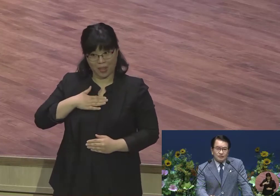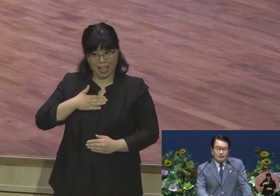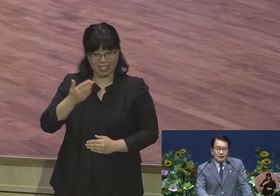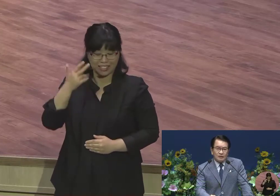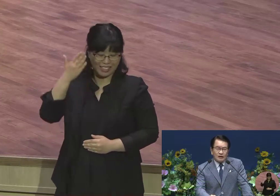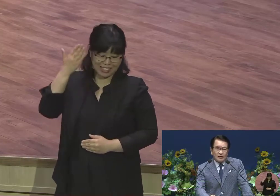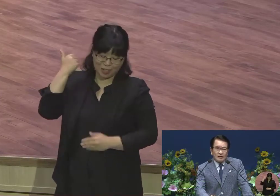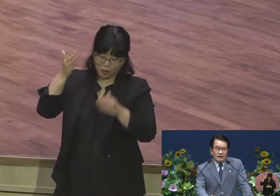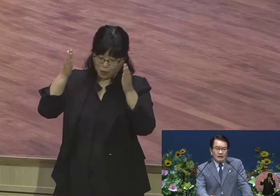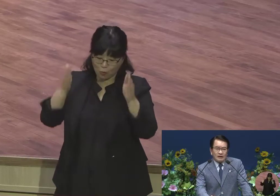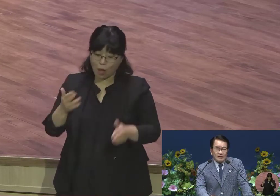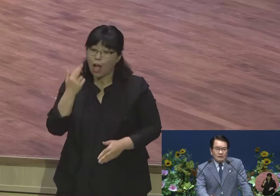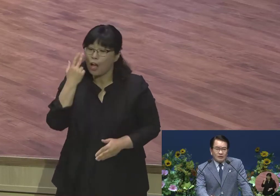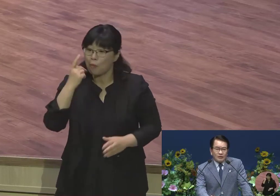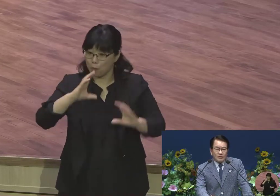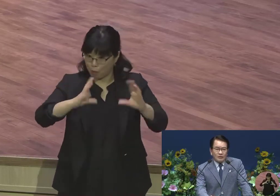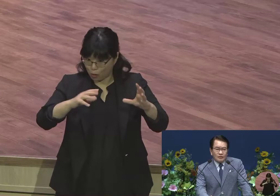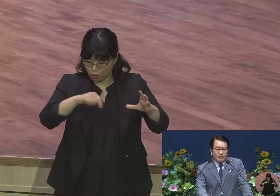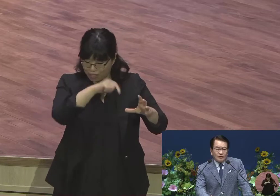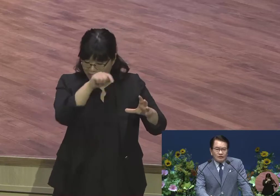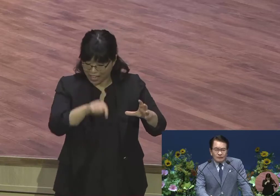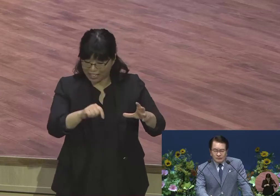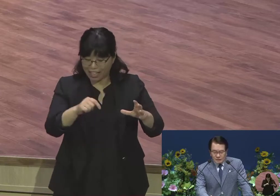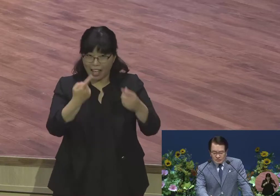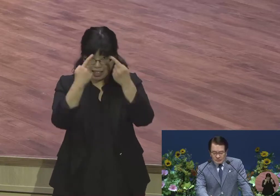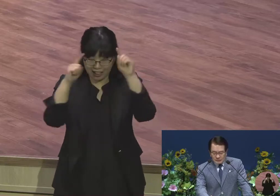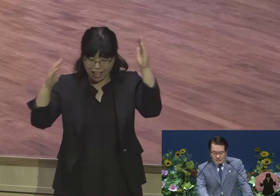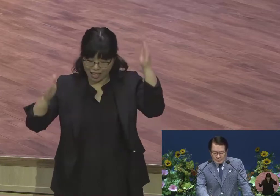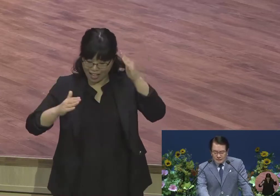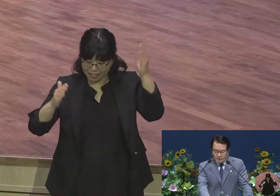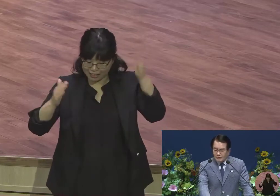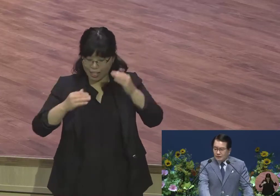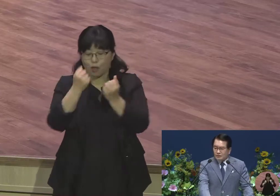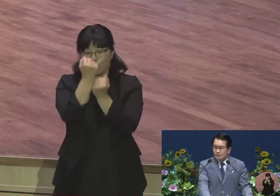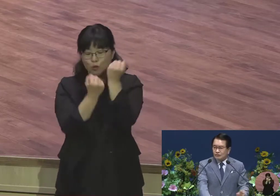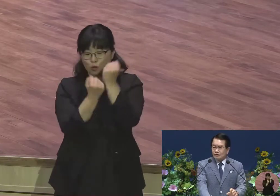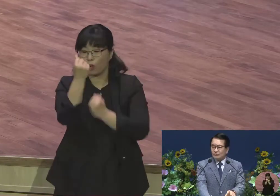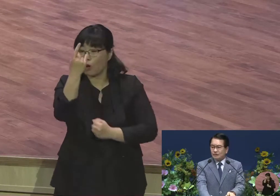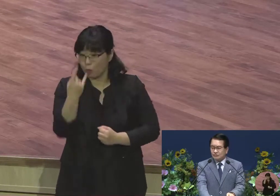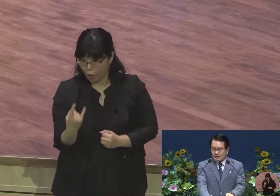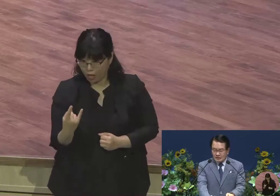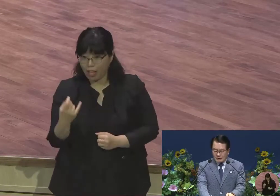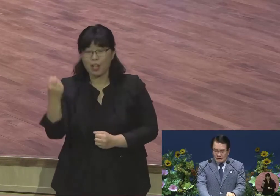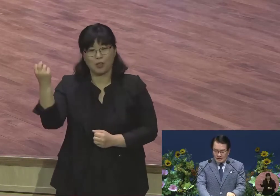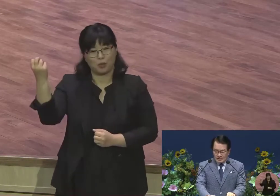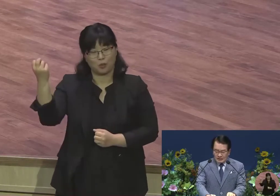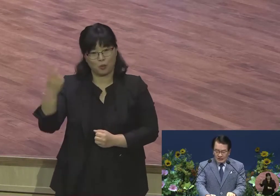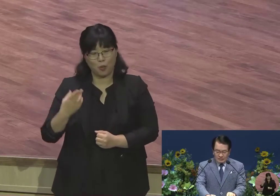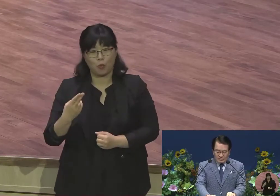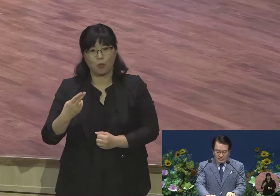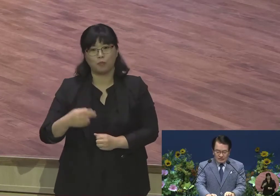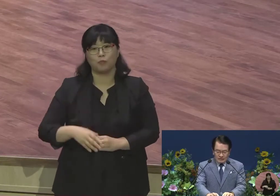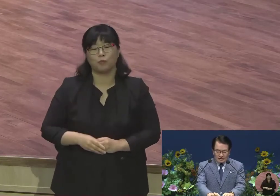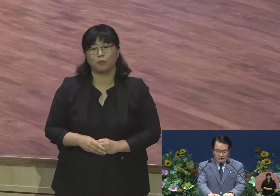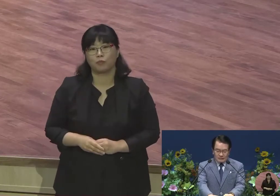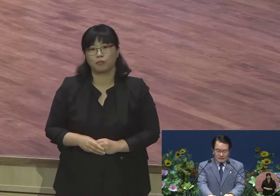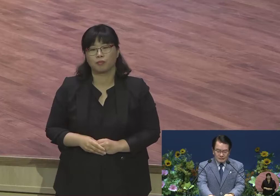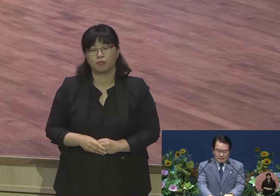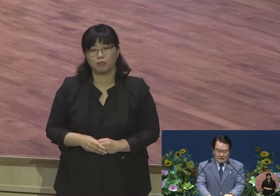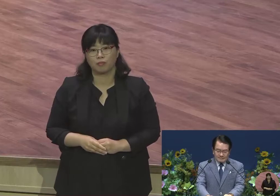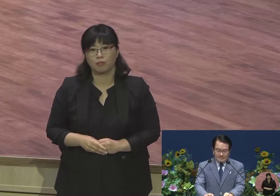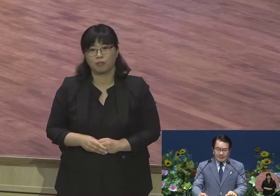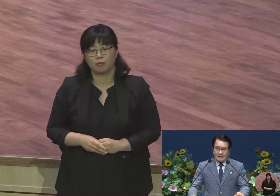수련회와 또 워싱턴 북미주 전도 집회를 하고 어제